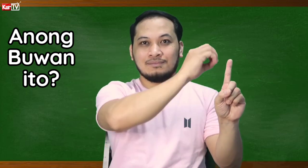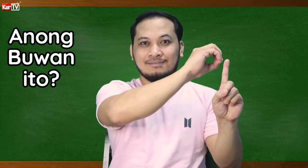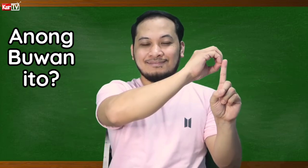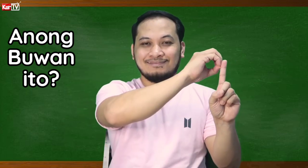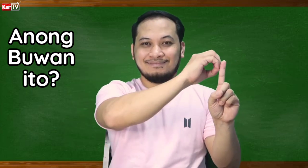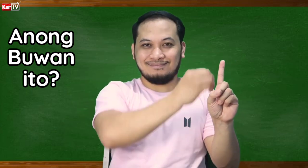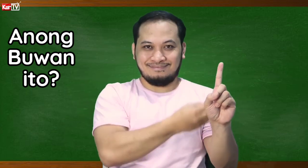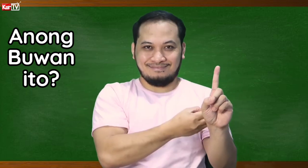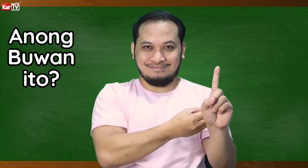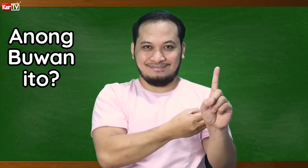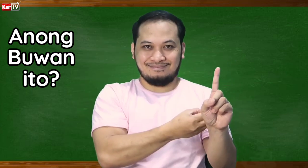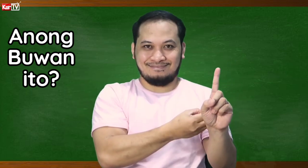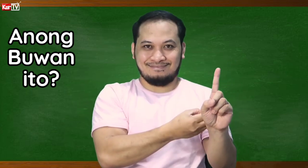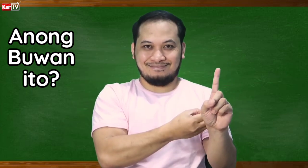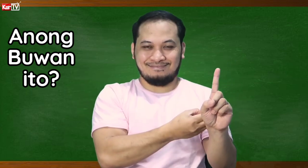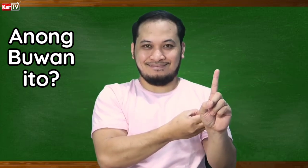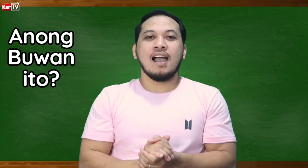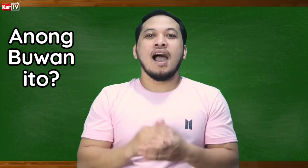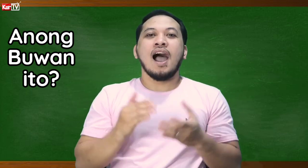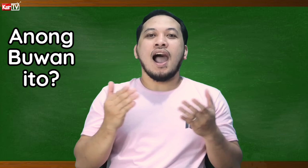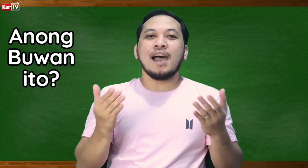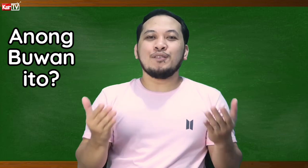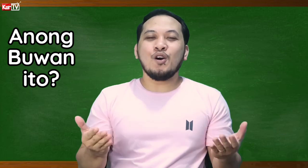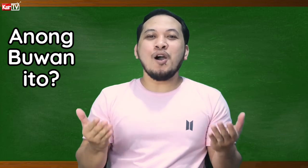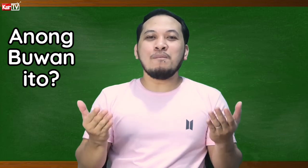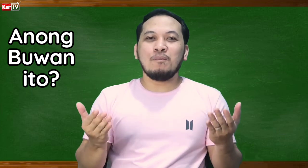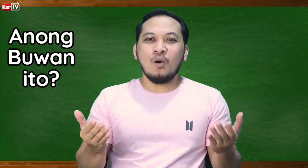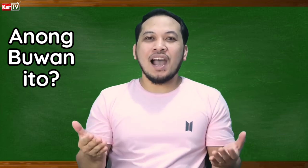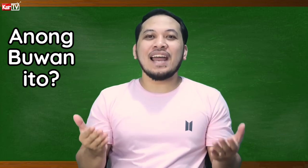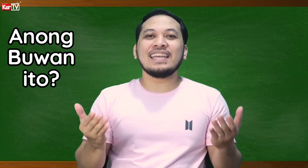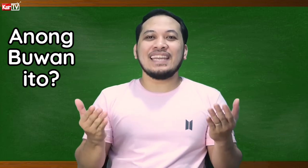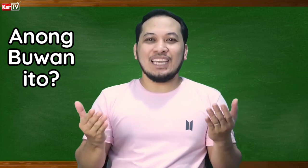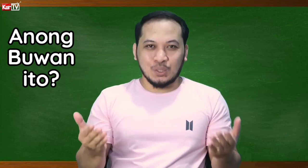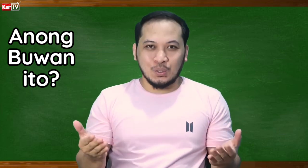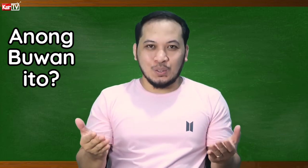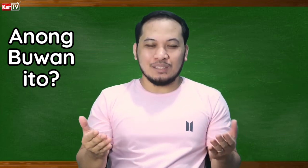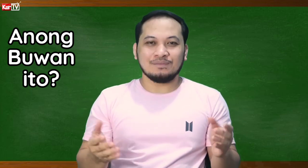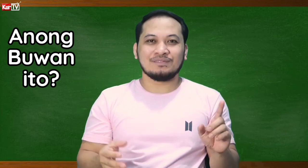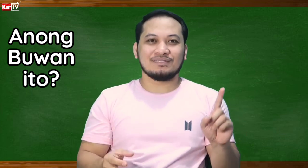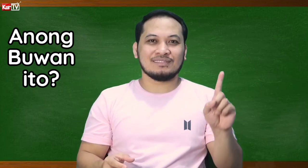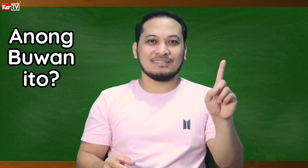Anong buwan ito?